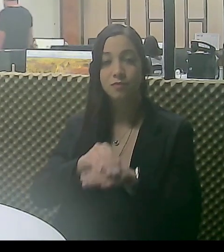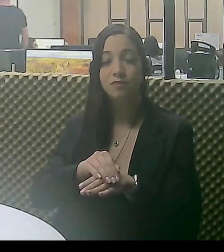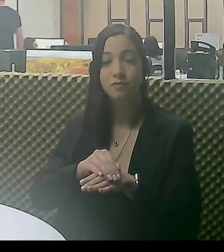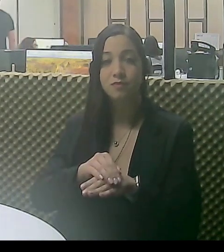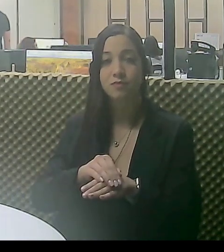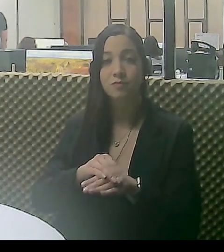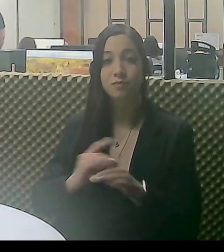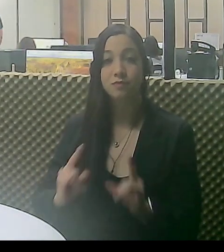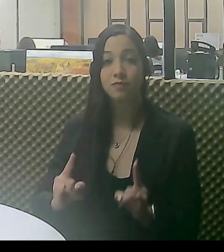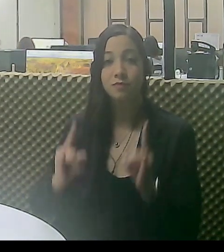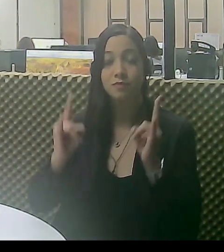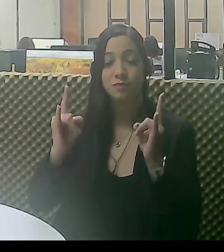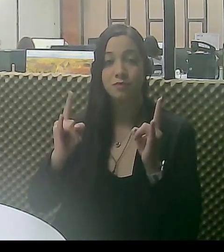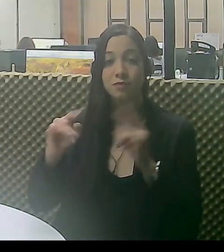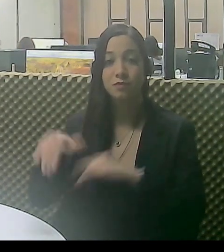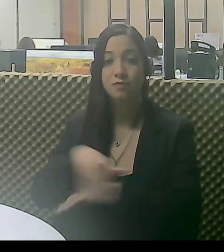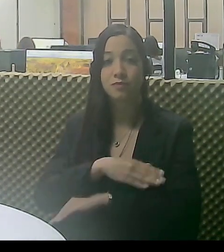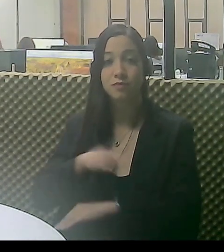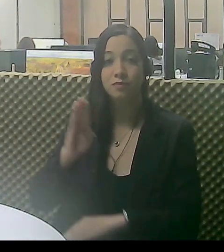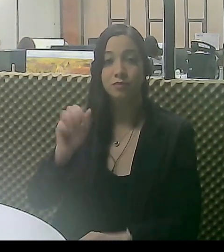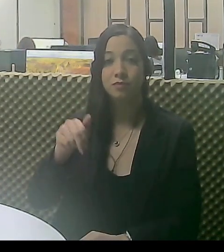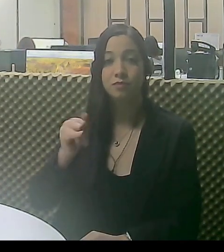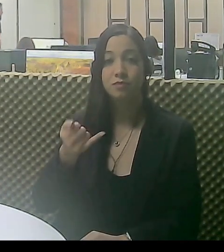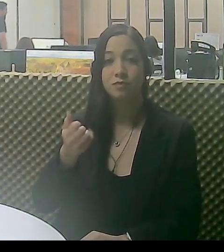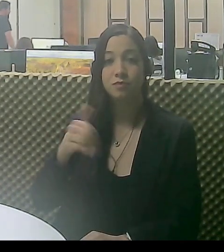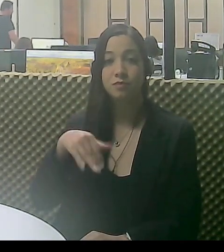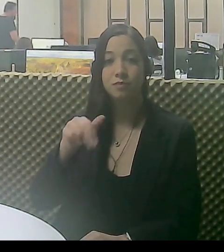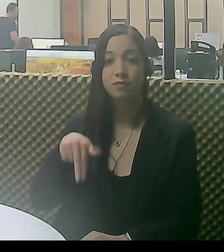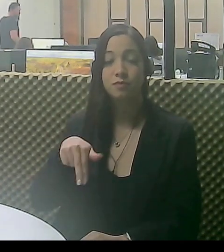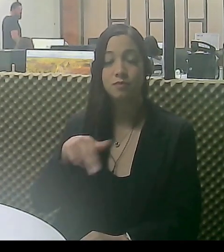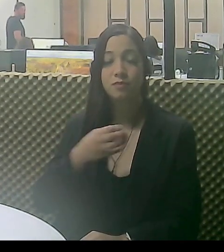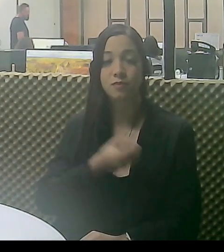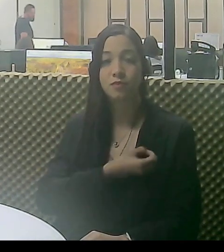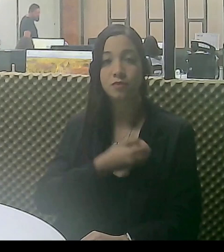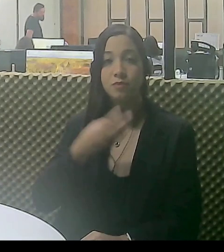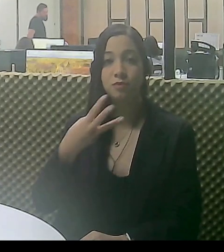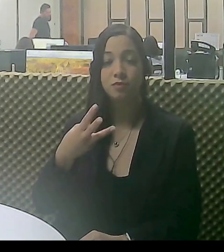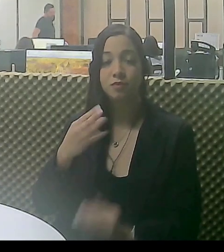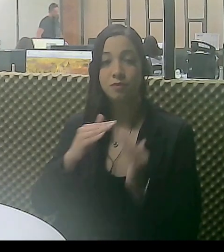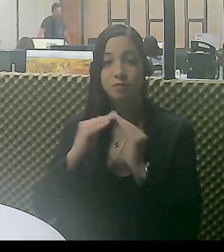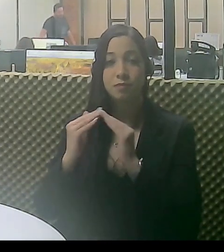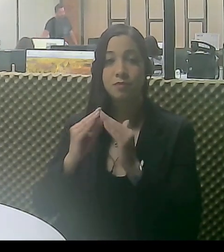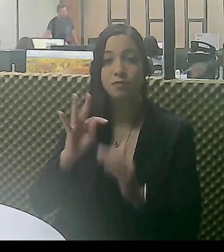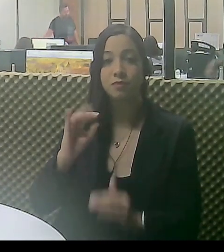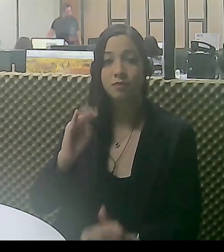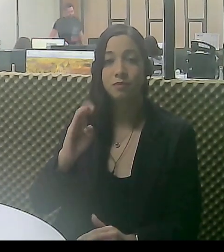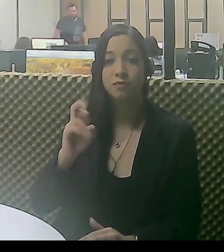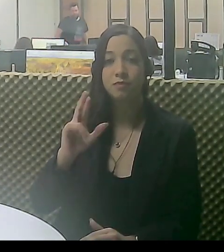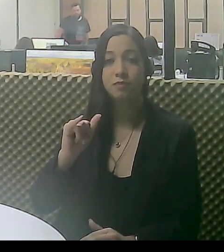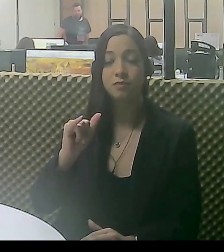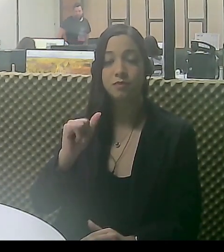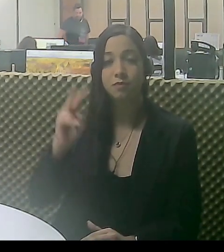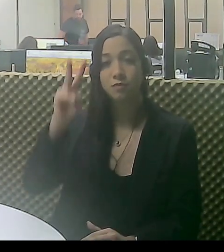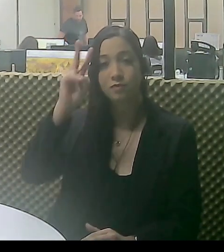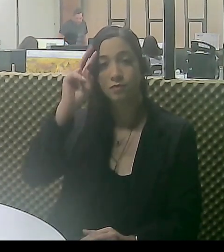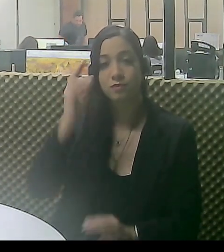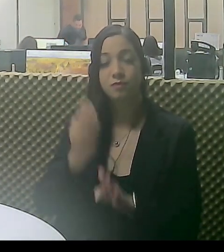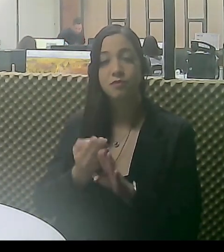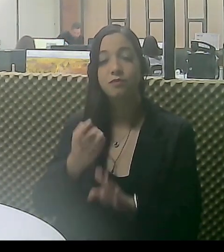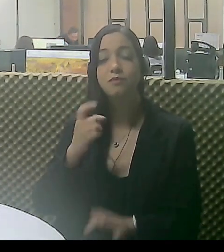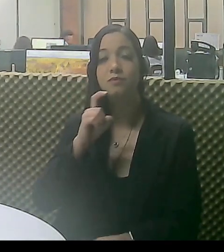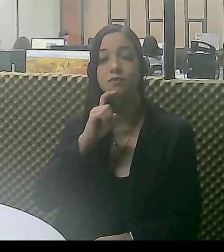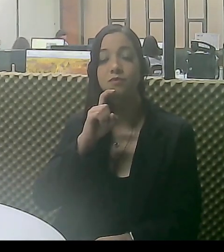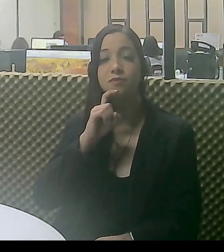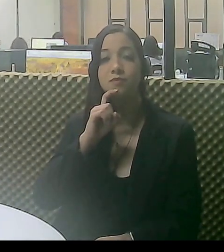unidade fixa, localizada na Avenida Benjamin Magalhães, número 3, no bairro Tibere, o atendimento é oferecido de segunda a sexta,